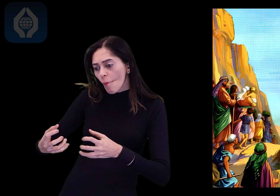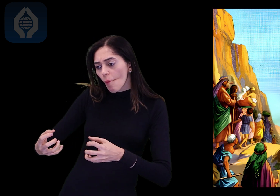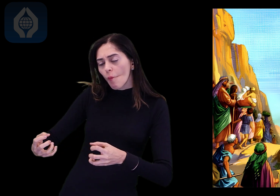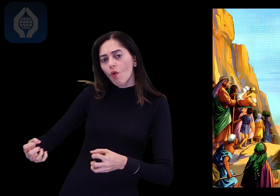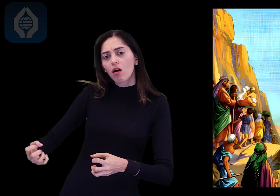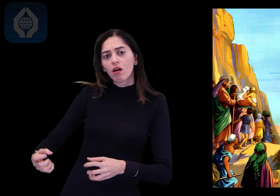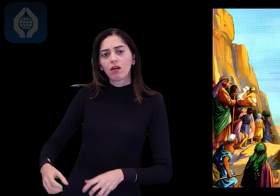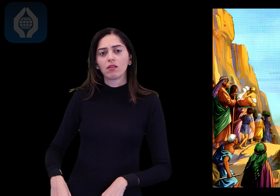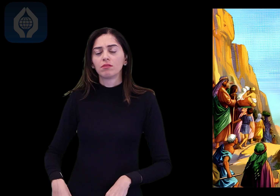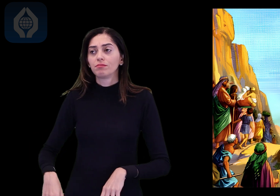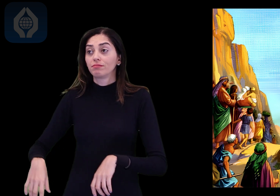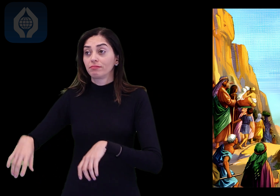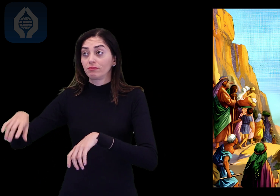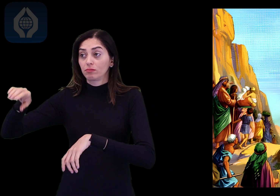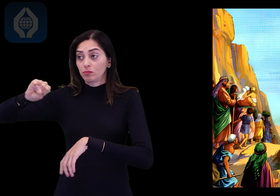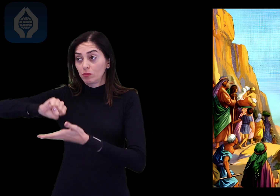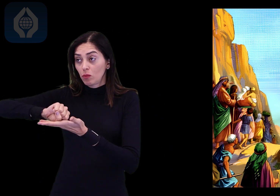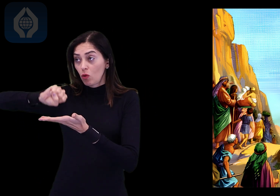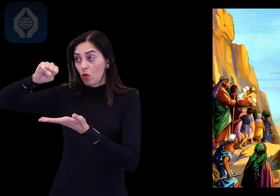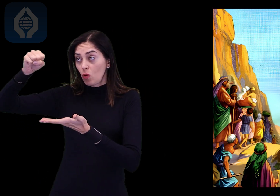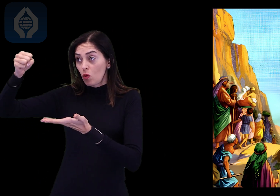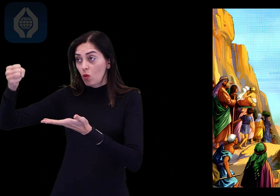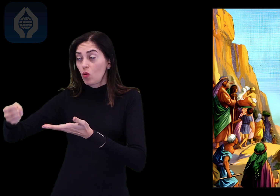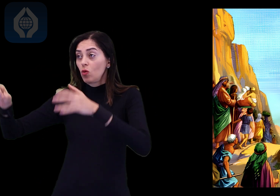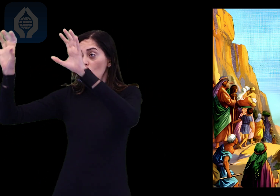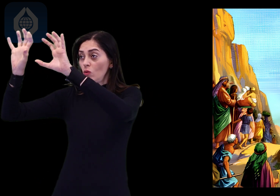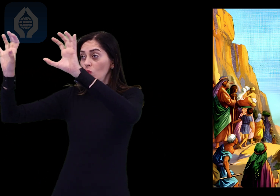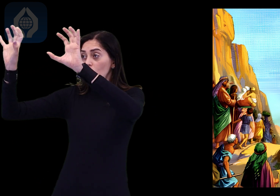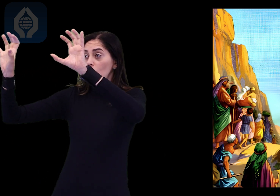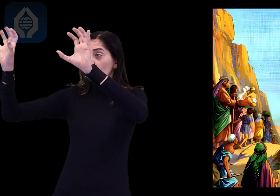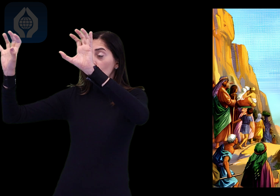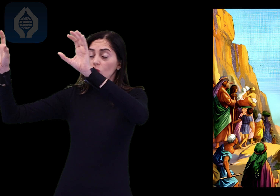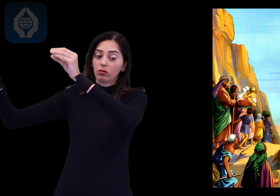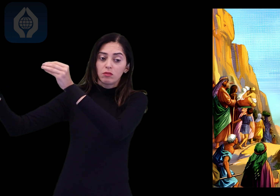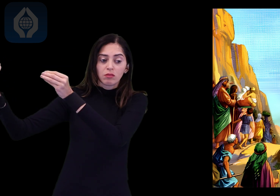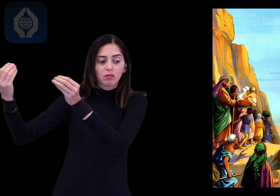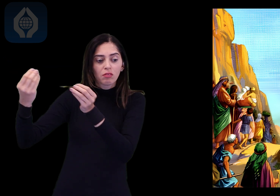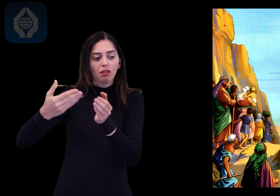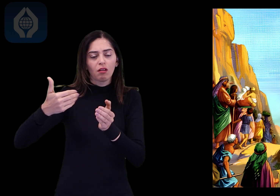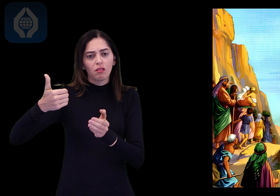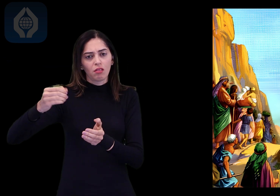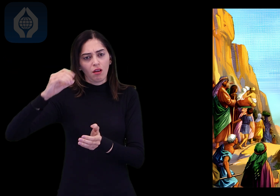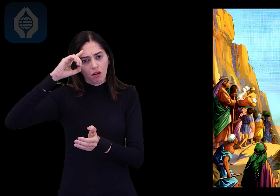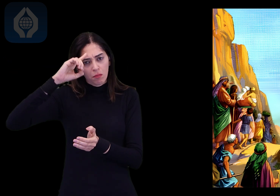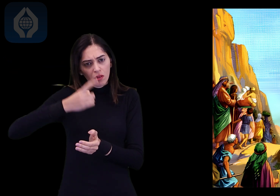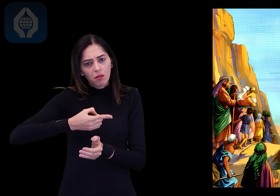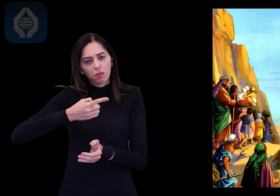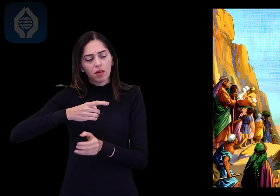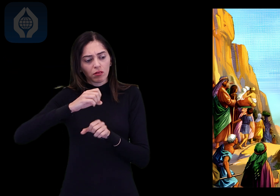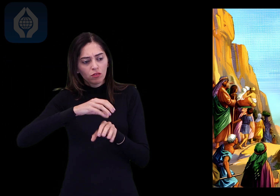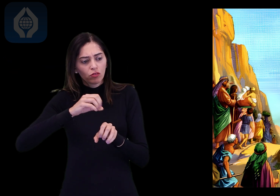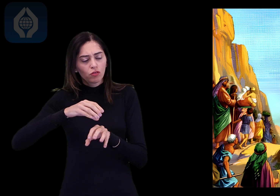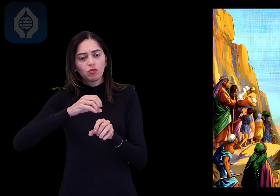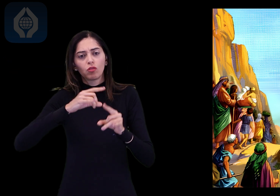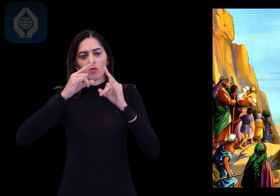Espiando a terra prometida. Deus levantou a nuvem do Monte Sinai, de onde tinha dado aos israelitas os 10 mandamentos